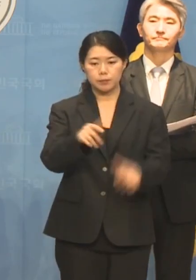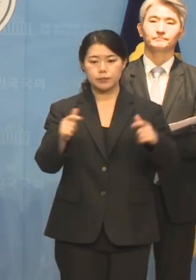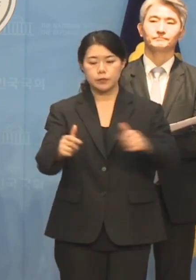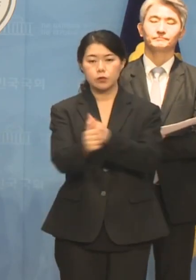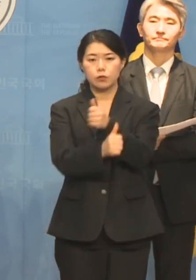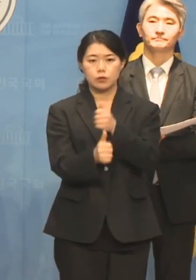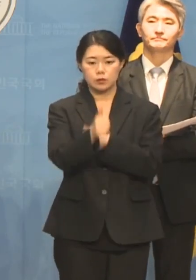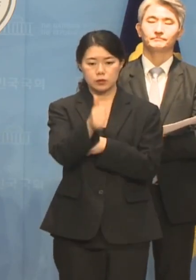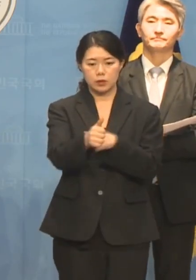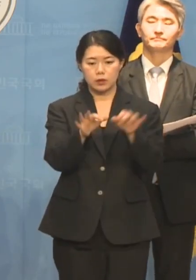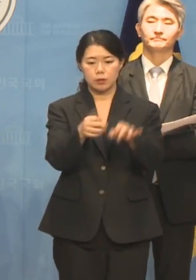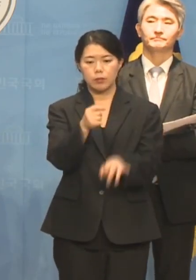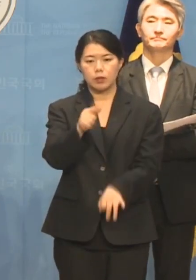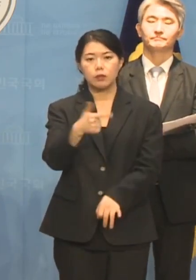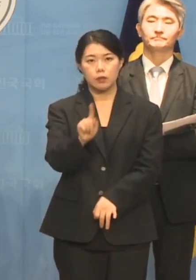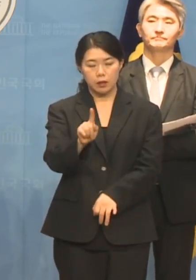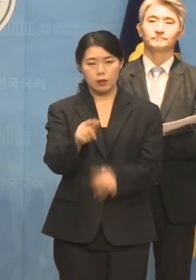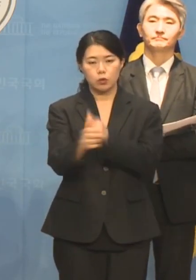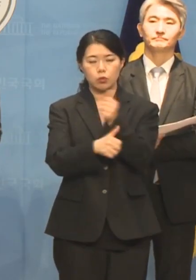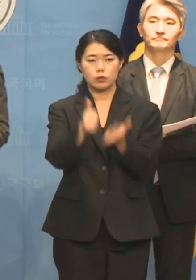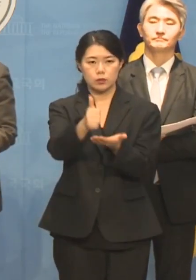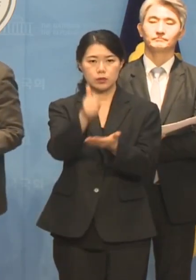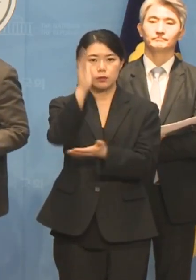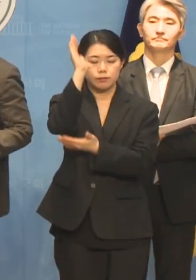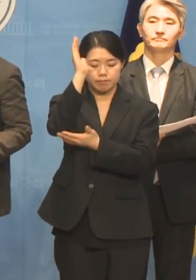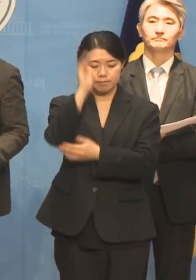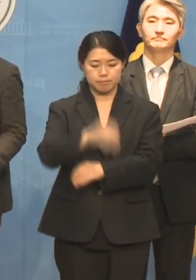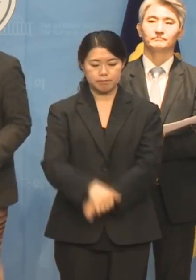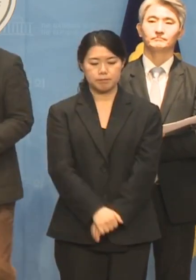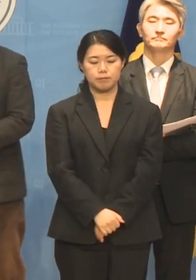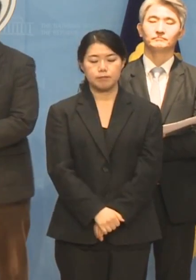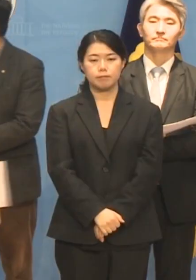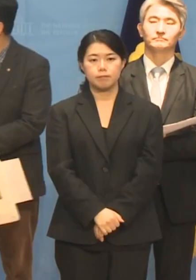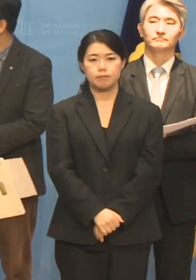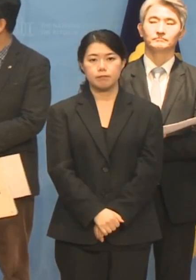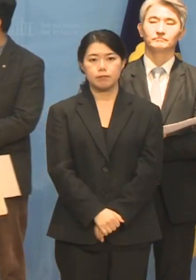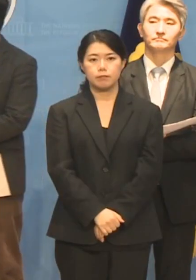맡고 계시는 김한나 위원장님의 발언 듣도록 하겠습니다.